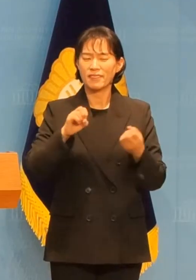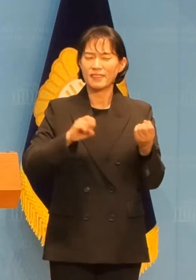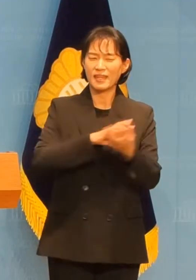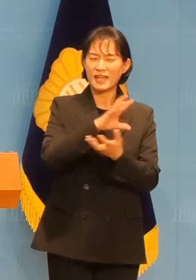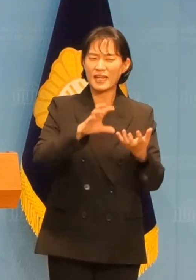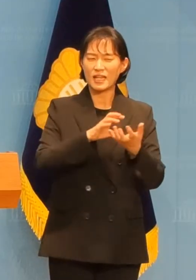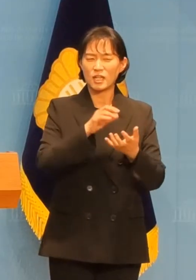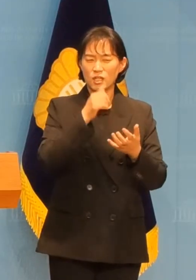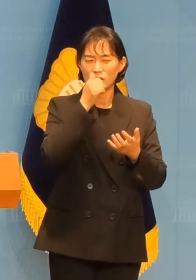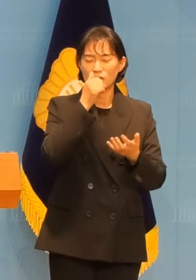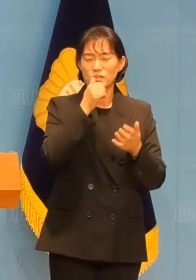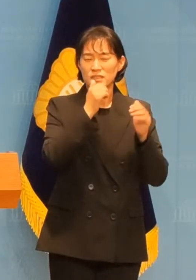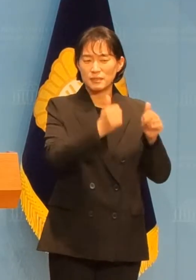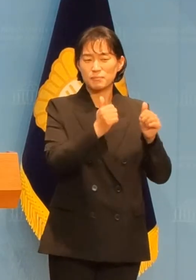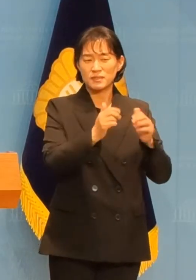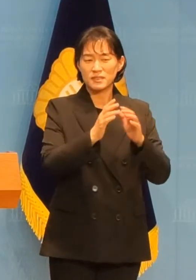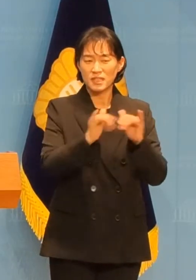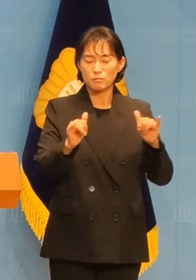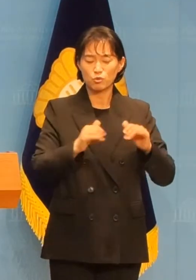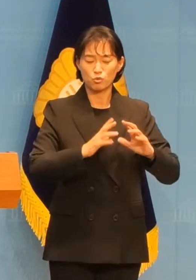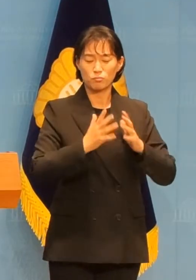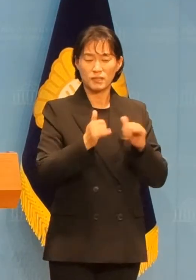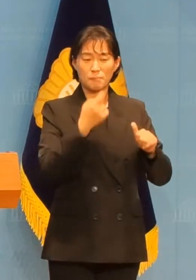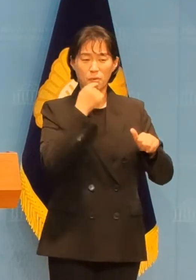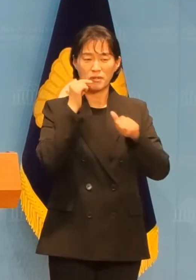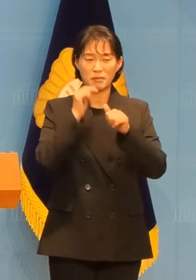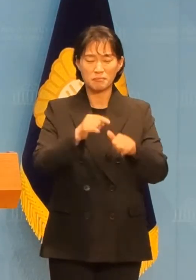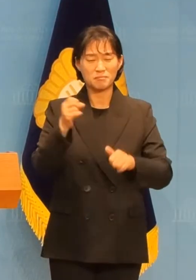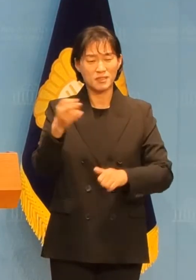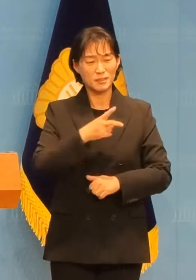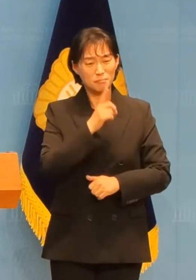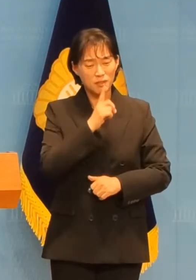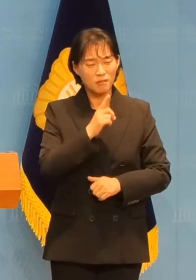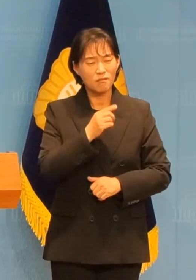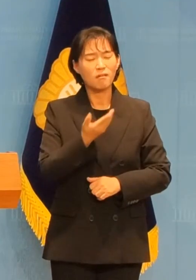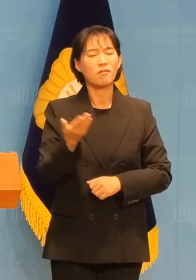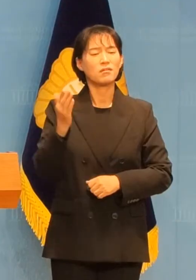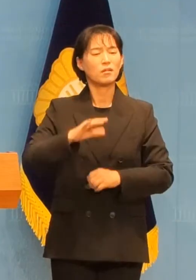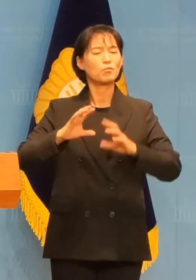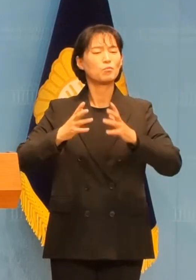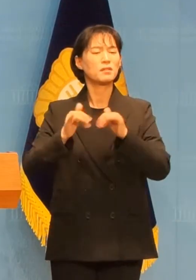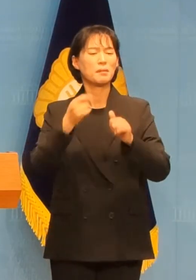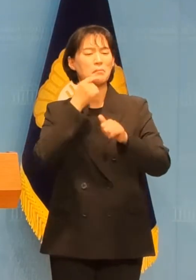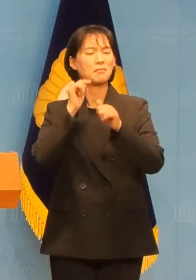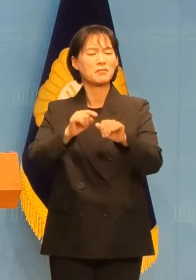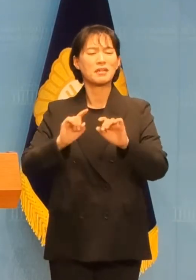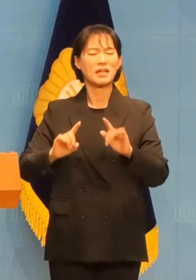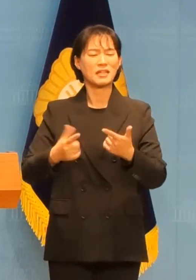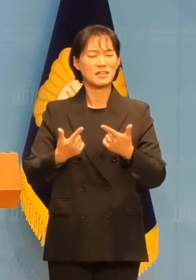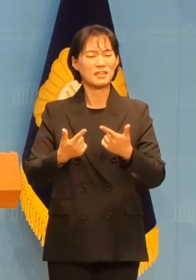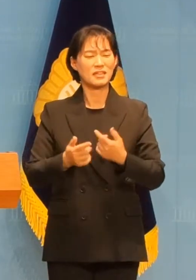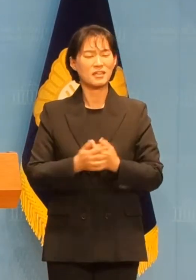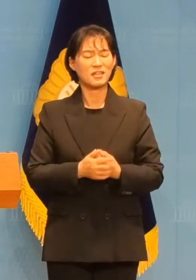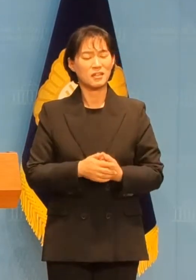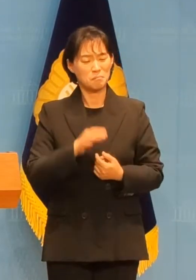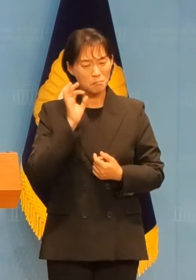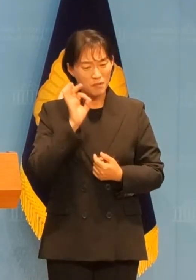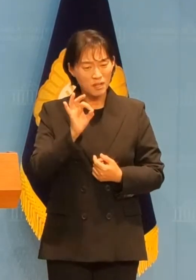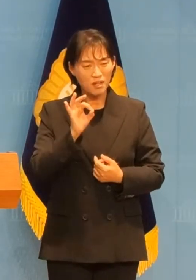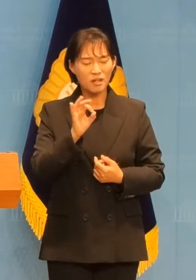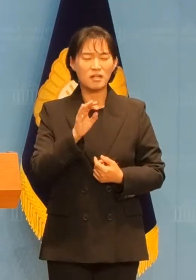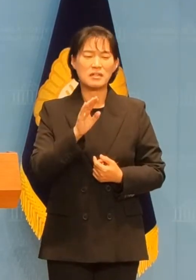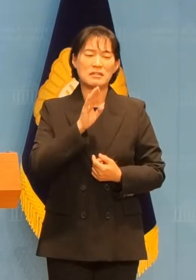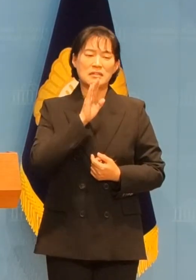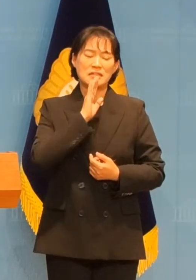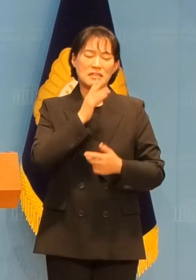국민의 명령이라며 다시 꺼냈습니다. 그러나 이는 국민의 명령이 아니라 누가 봐도